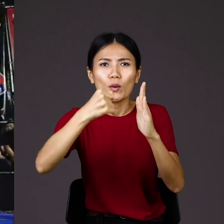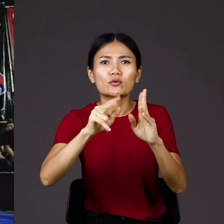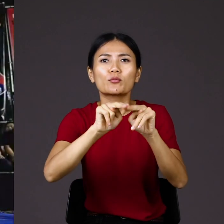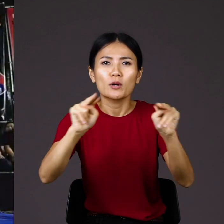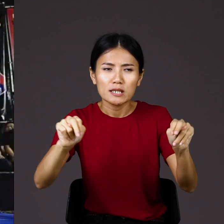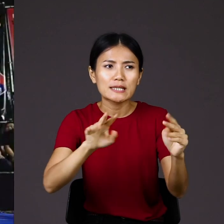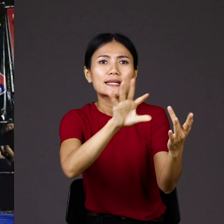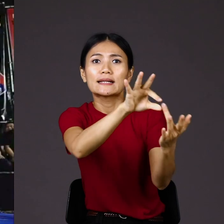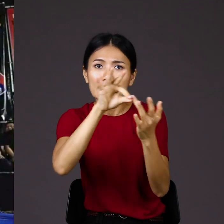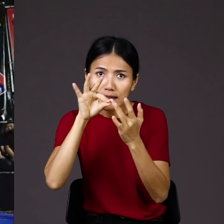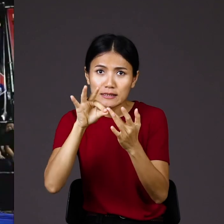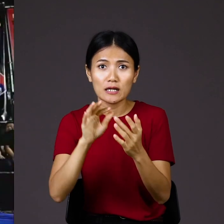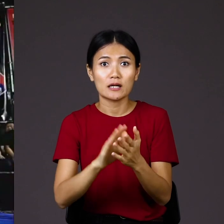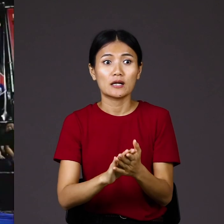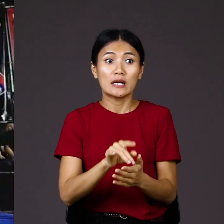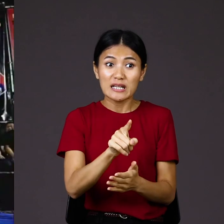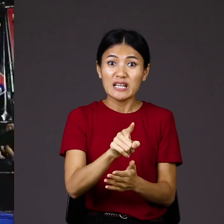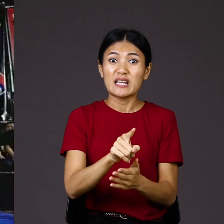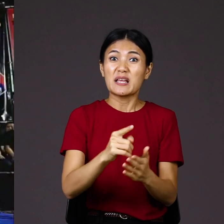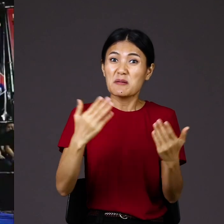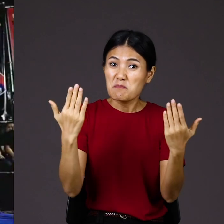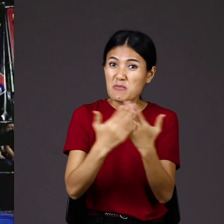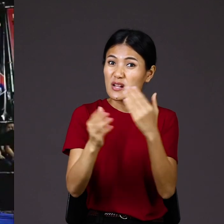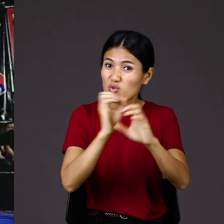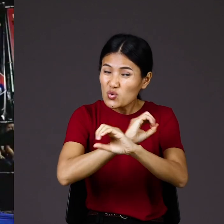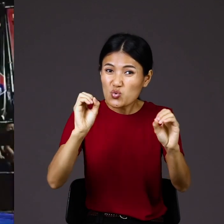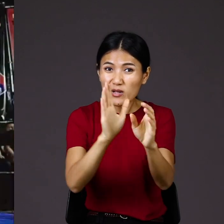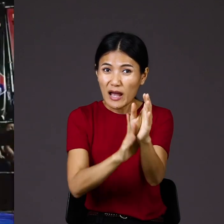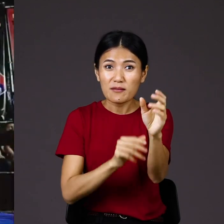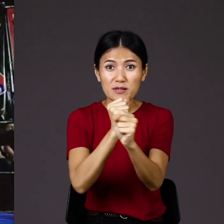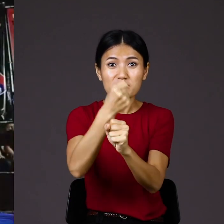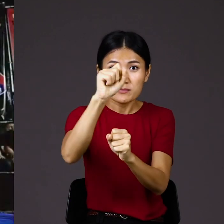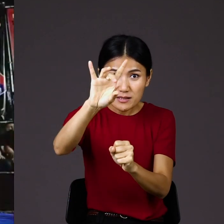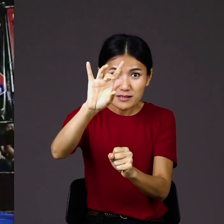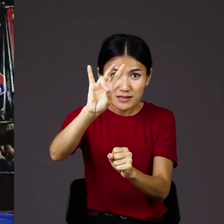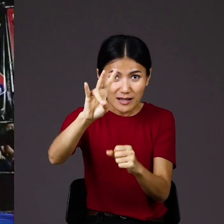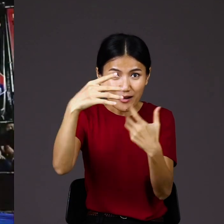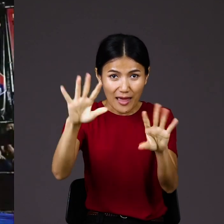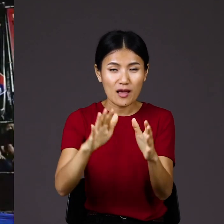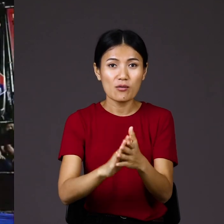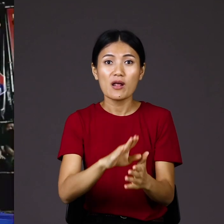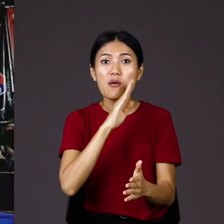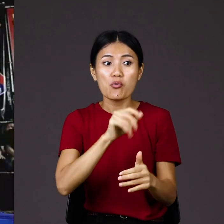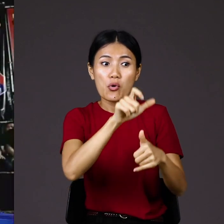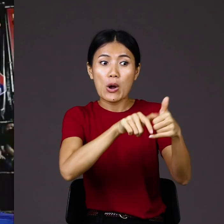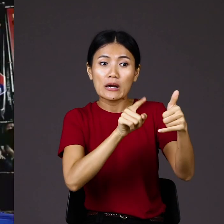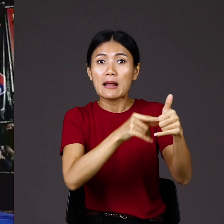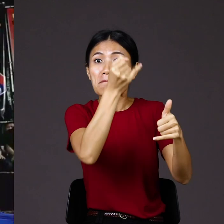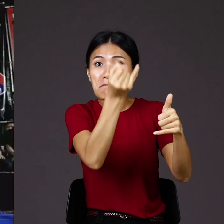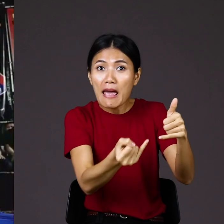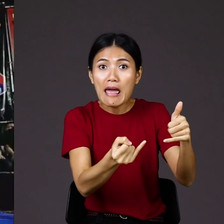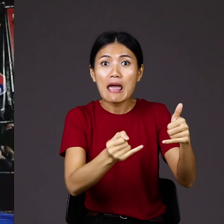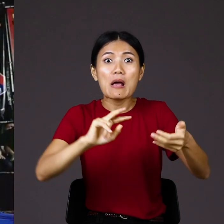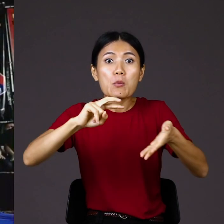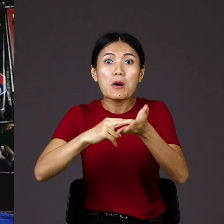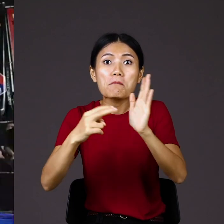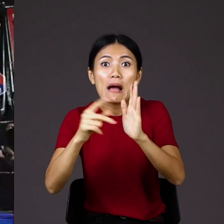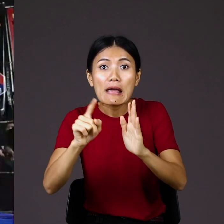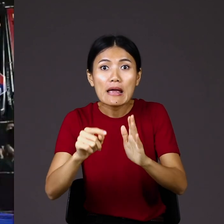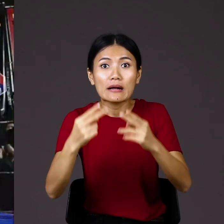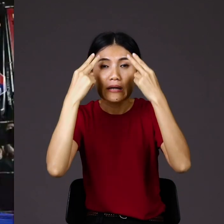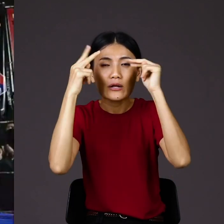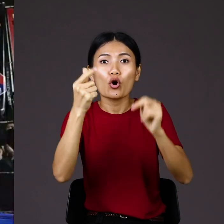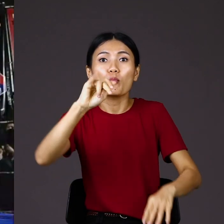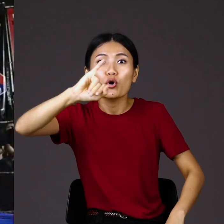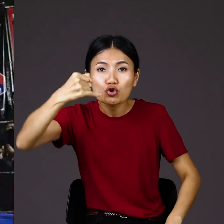จมาแล้ว17ปีถ้าคุณไพบูลย์แพ้หมายความว่านายกอบจ